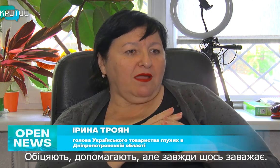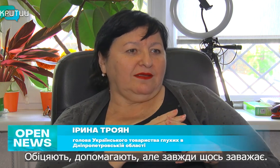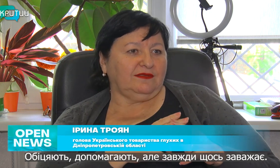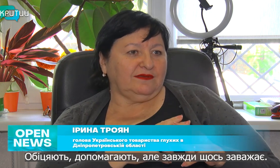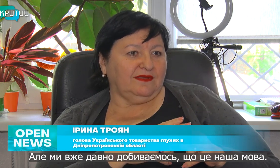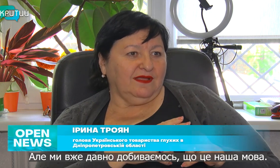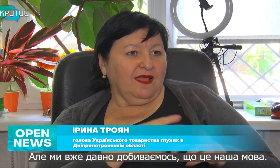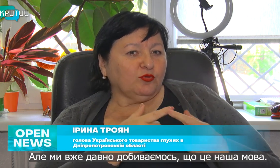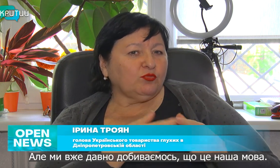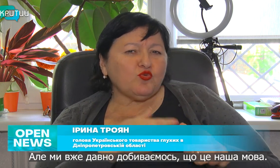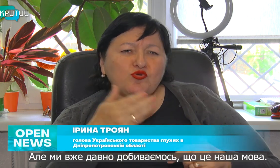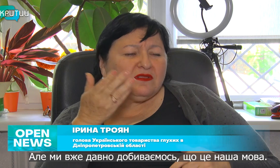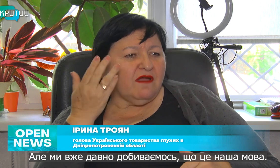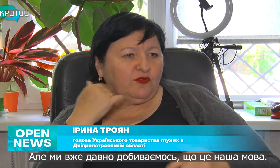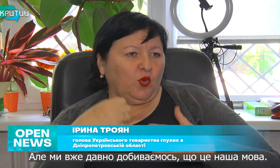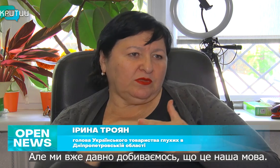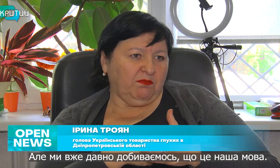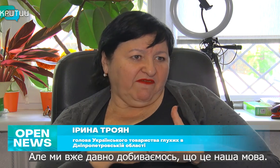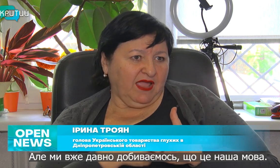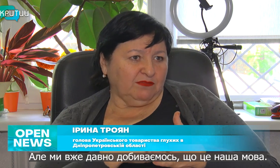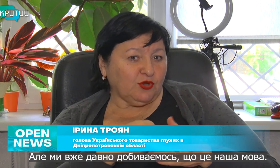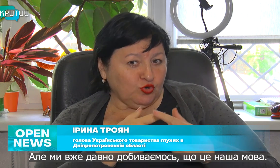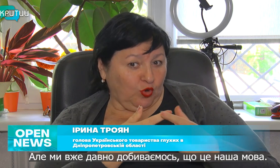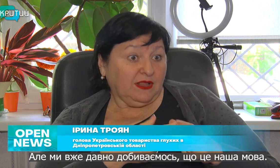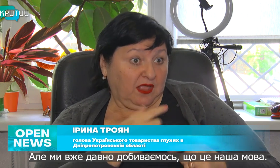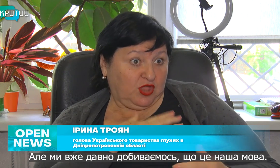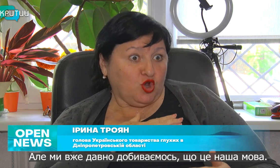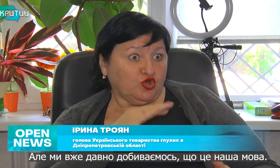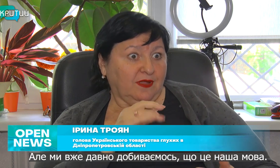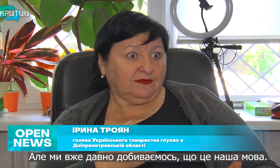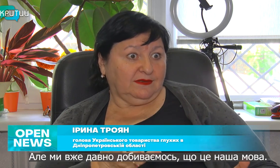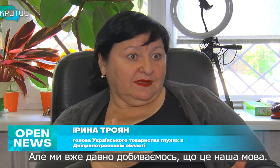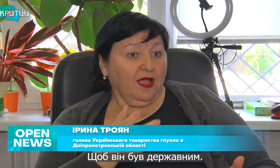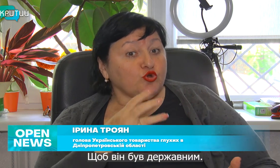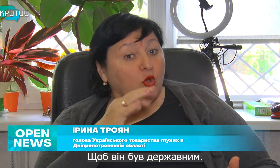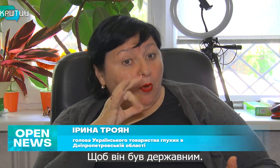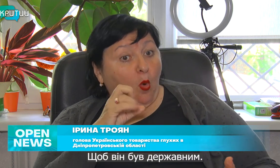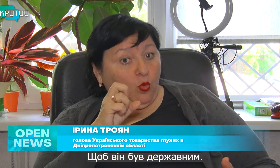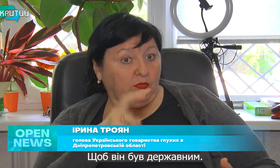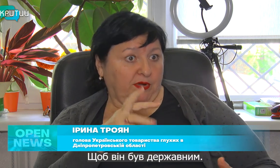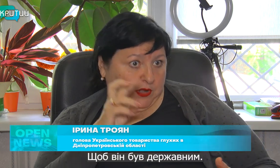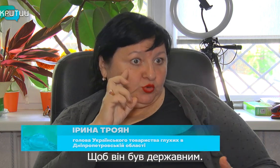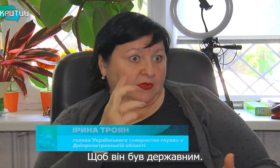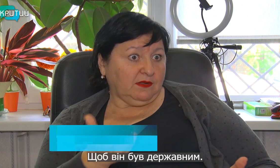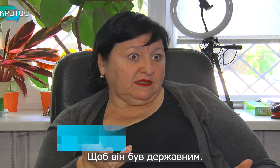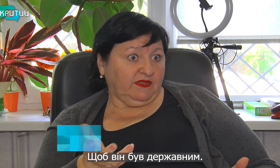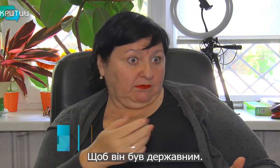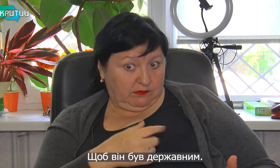мішає. Ну, ми вже давно добиваємося, що це наш язик, щоб він був державним.